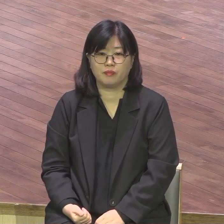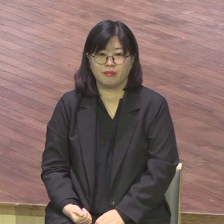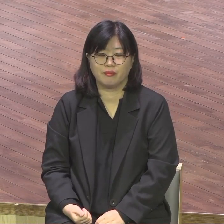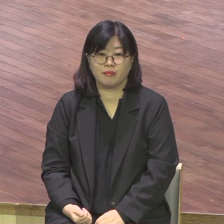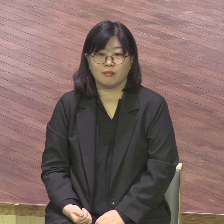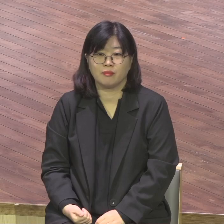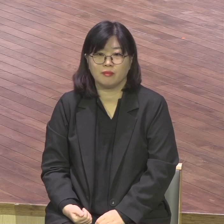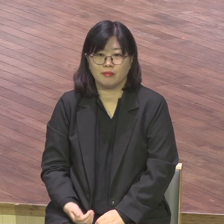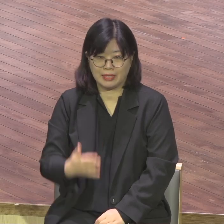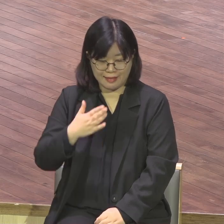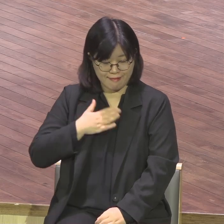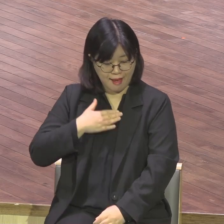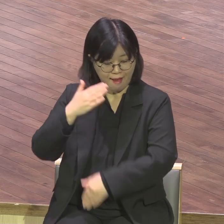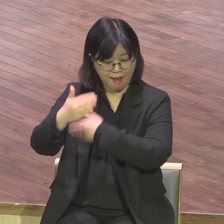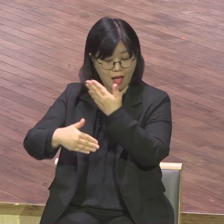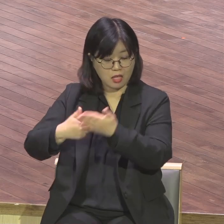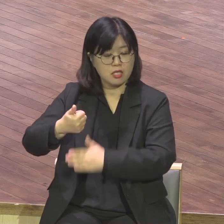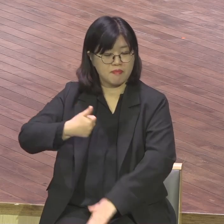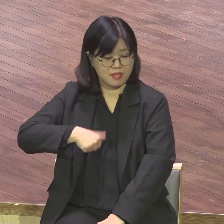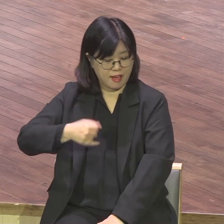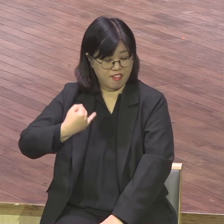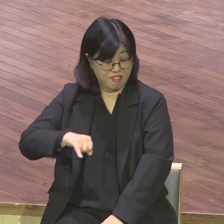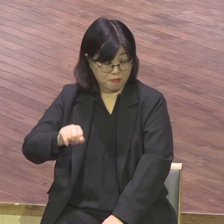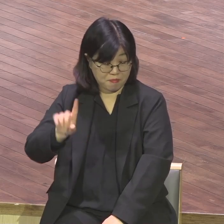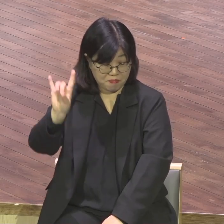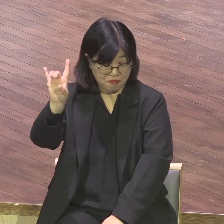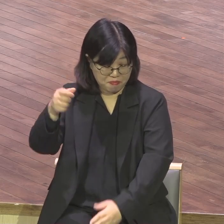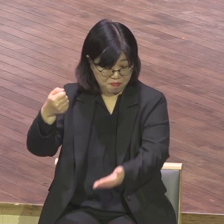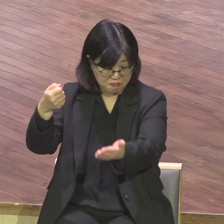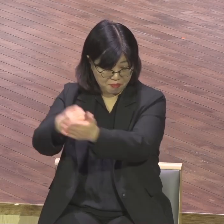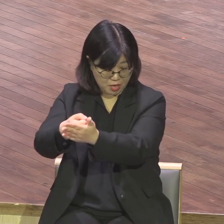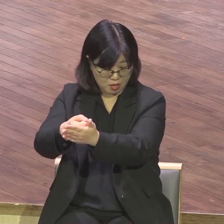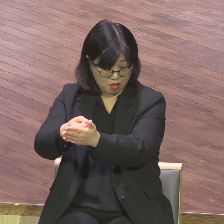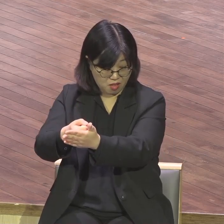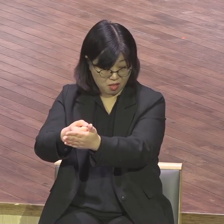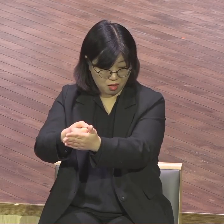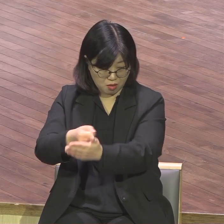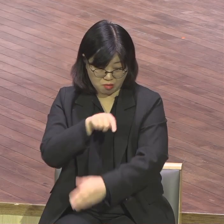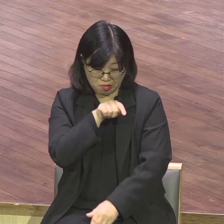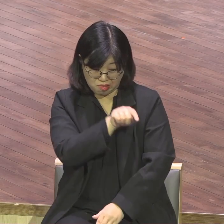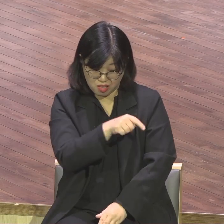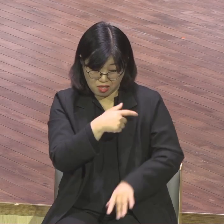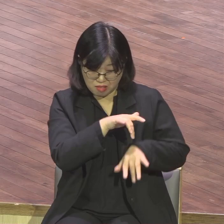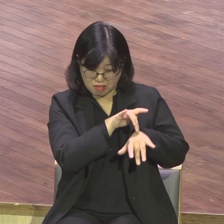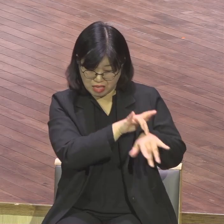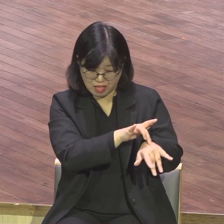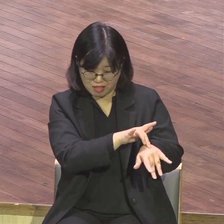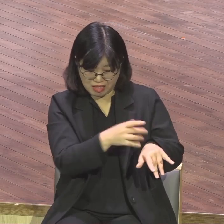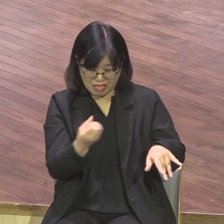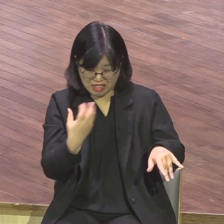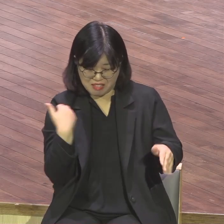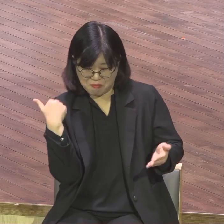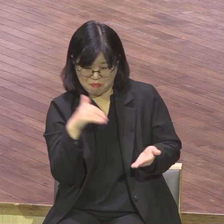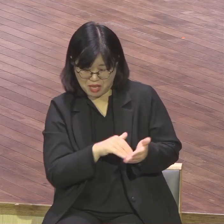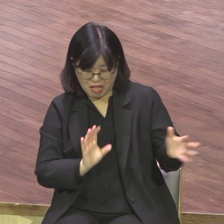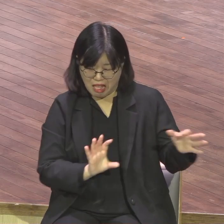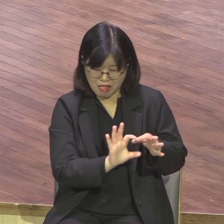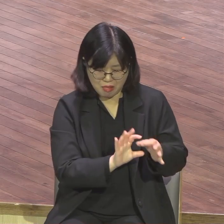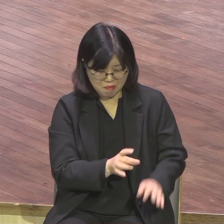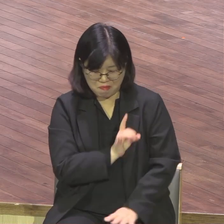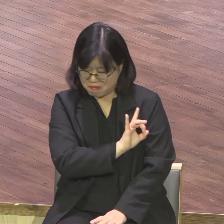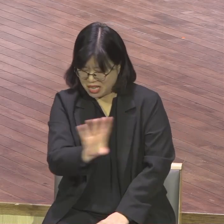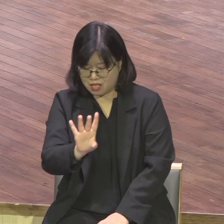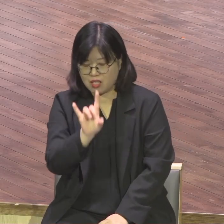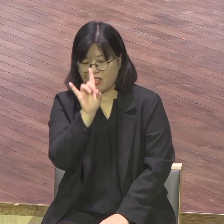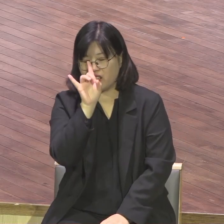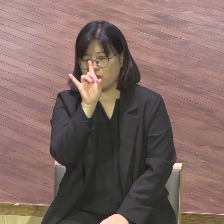결코 바뀌지 않습니다. 그렇기 때문에 사단 마귀는 염려와 근심을 통해서,